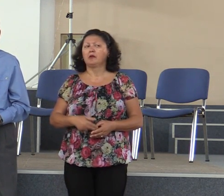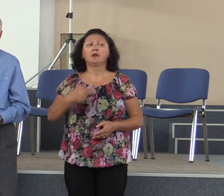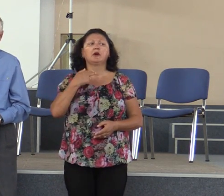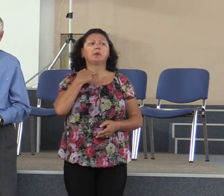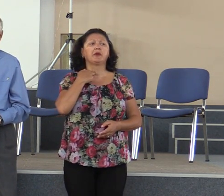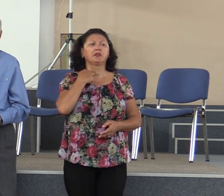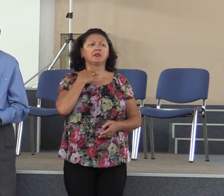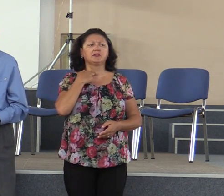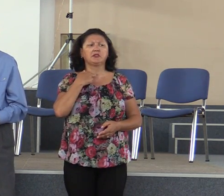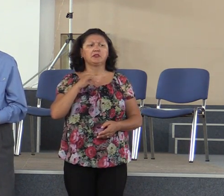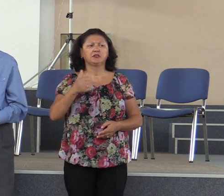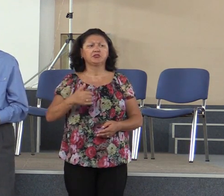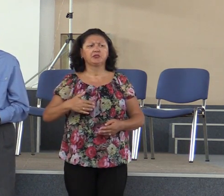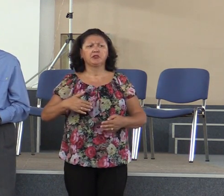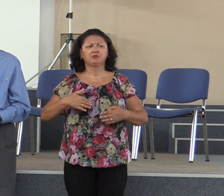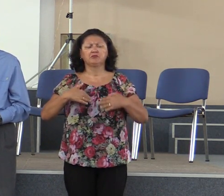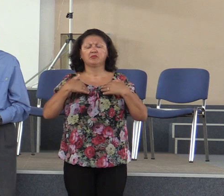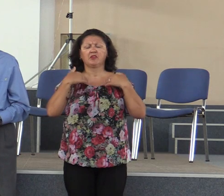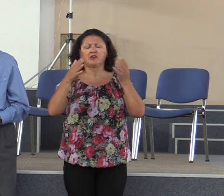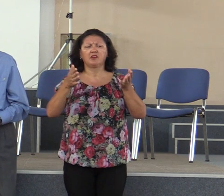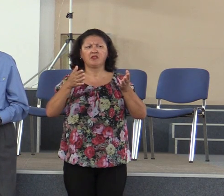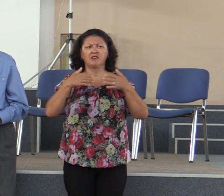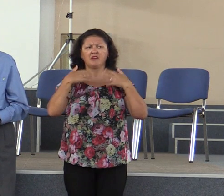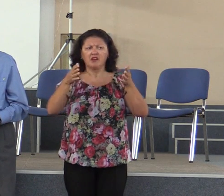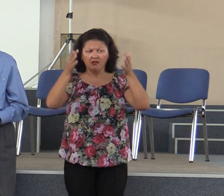și nefericit. Sir,